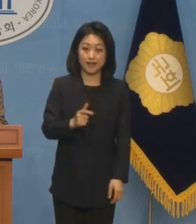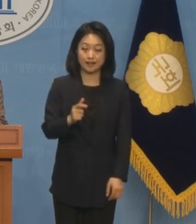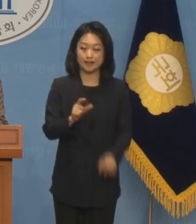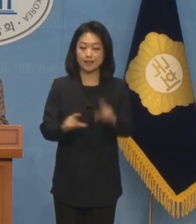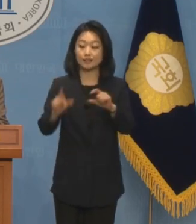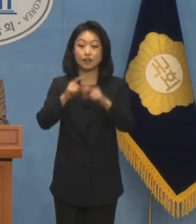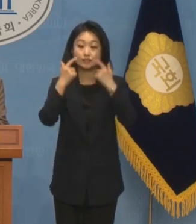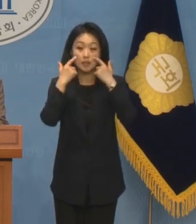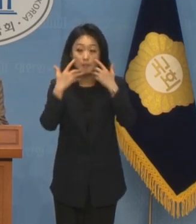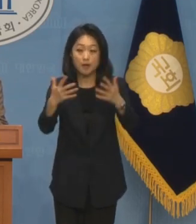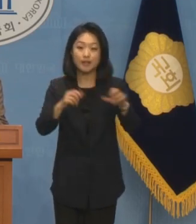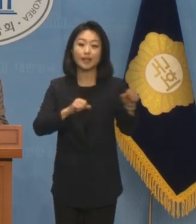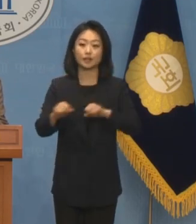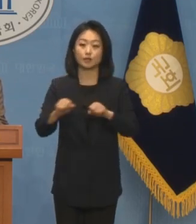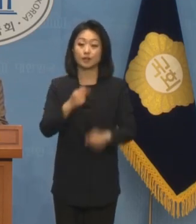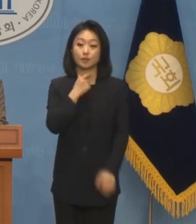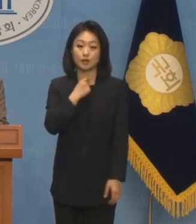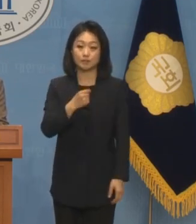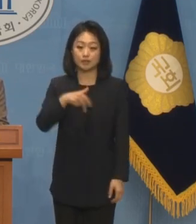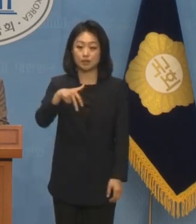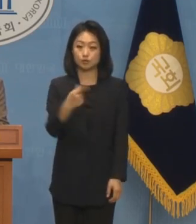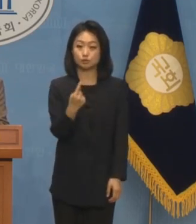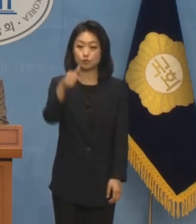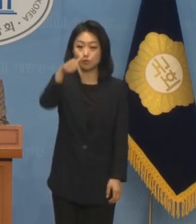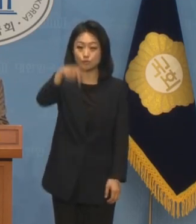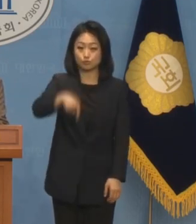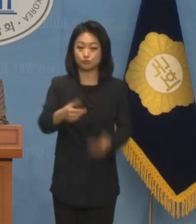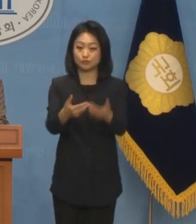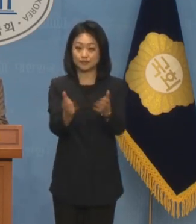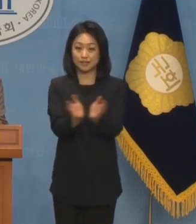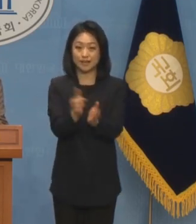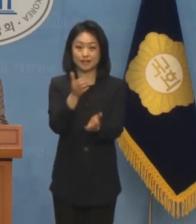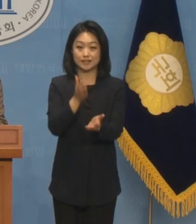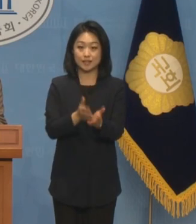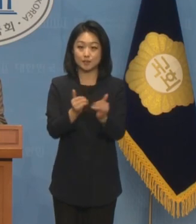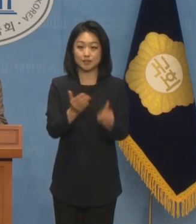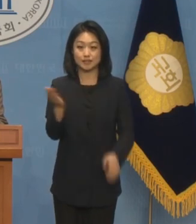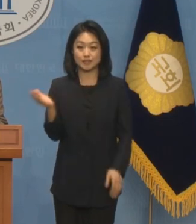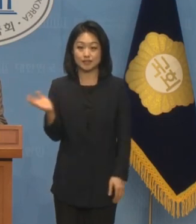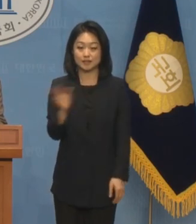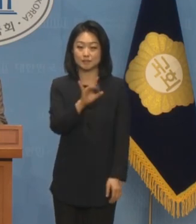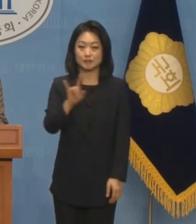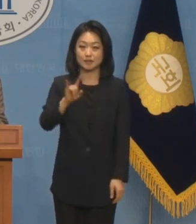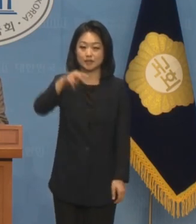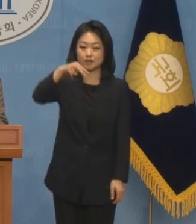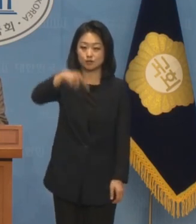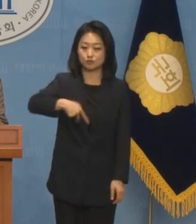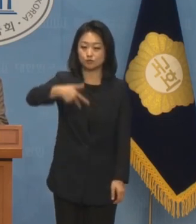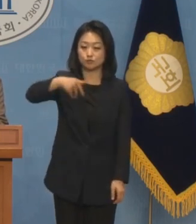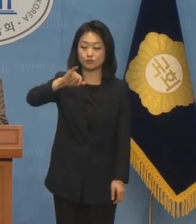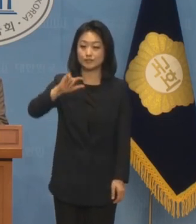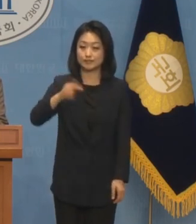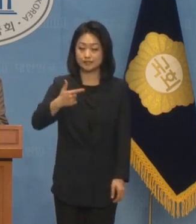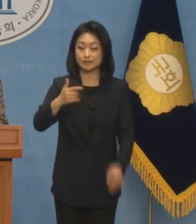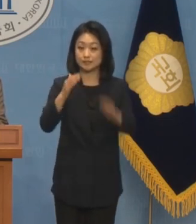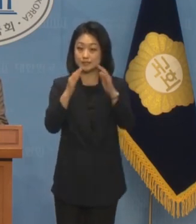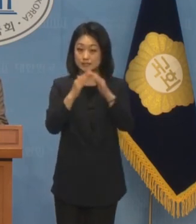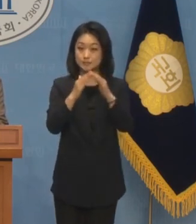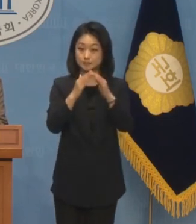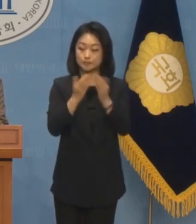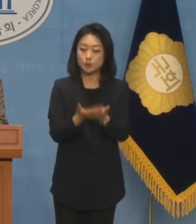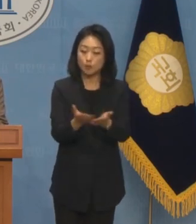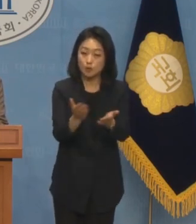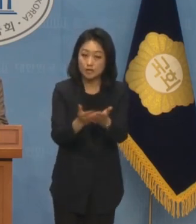선명하게 행동합니다 조국 혁신당 대변인 배수진 있니다 주택 공급 통계